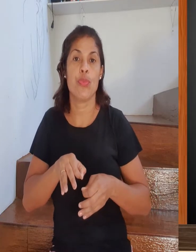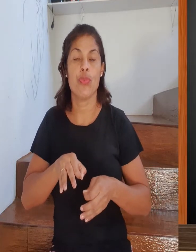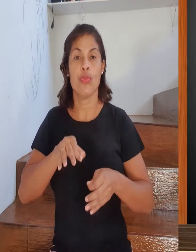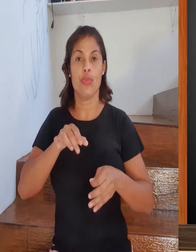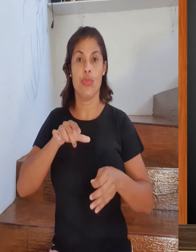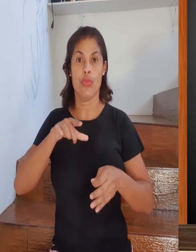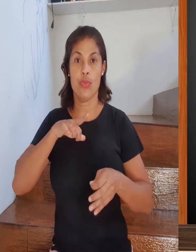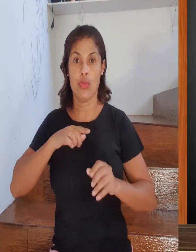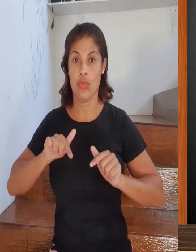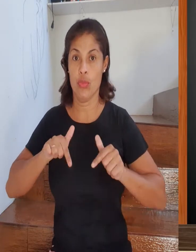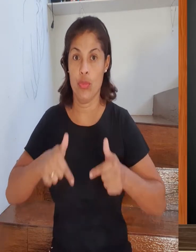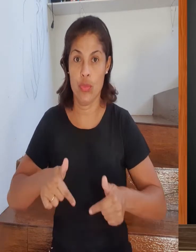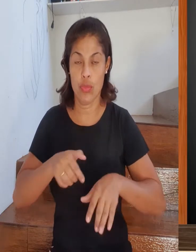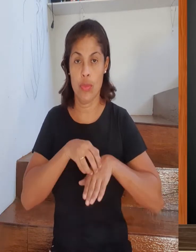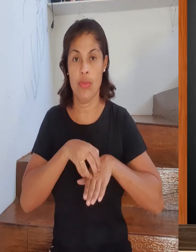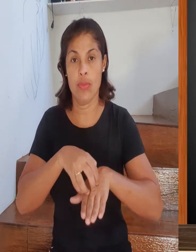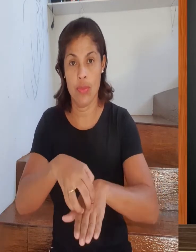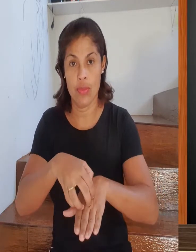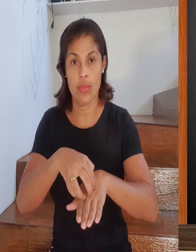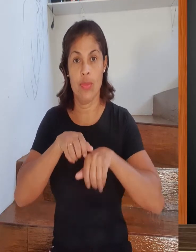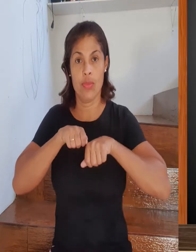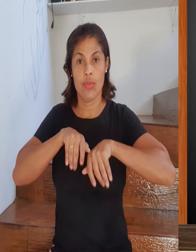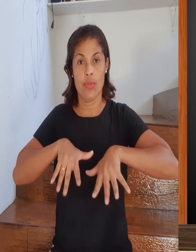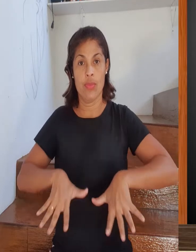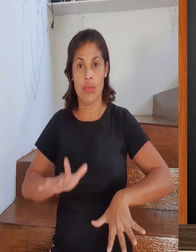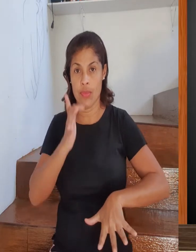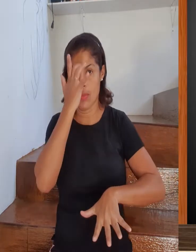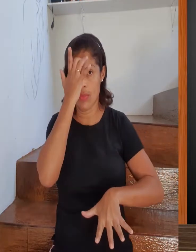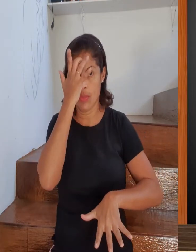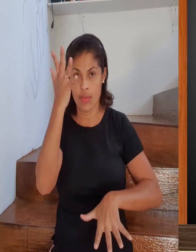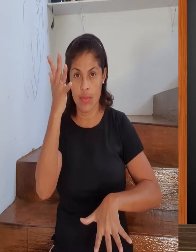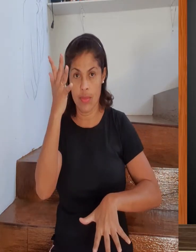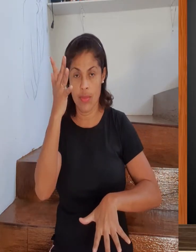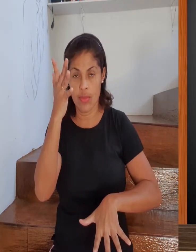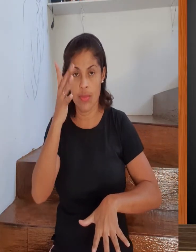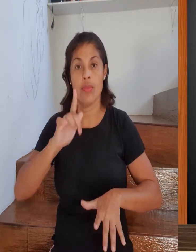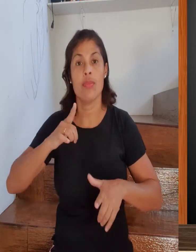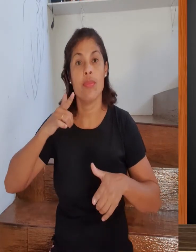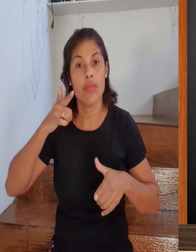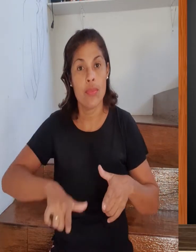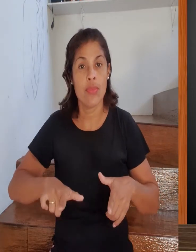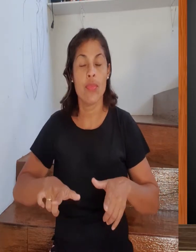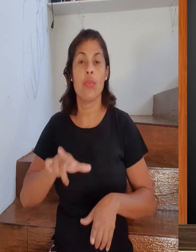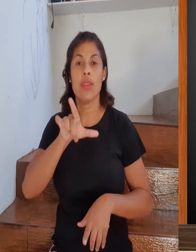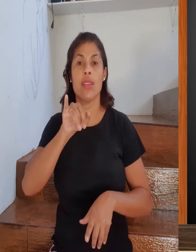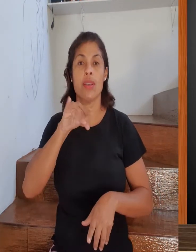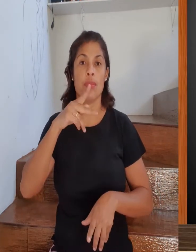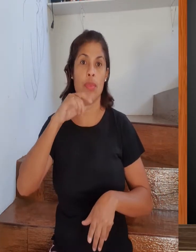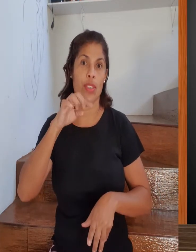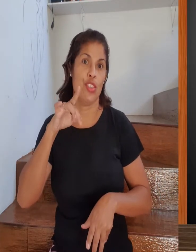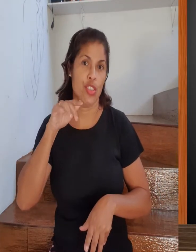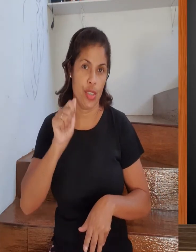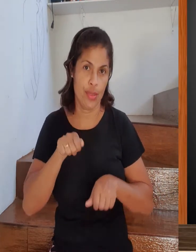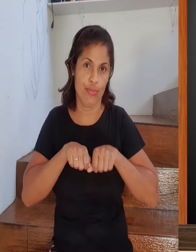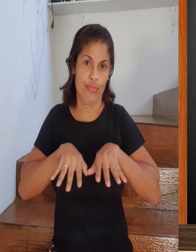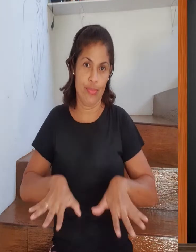transmembrana, o transporte ativo, a difusão facilitada e também a difusão lipídica.